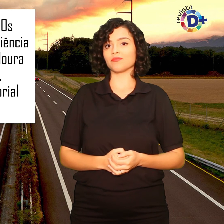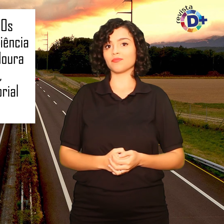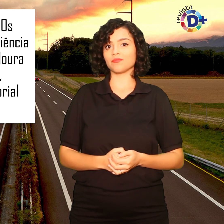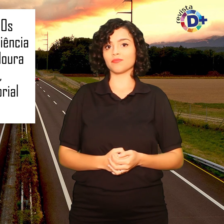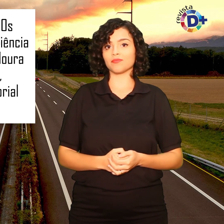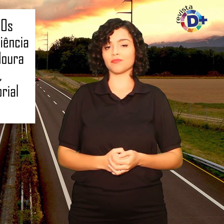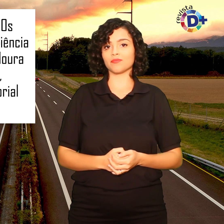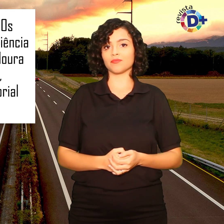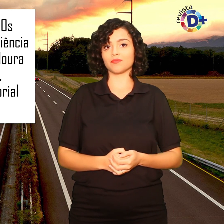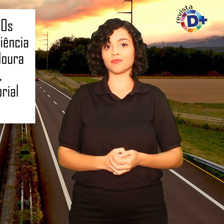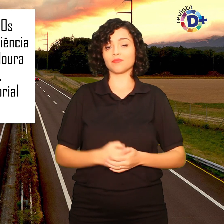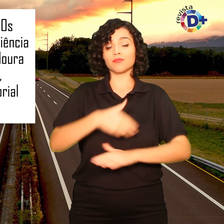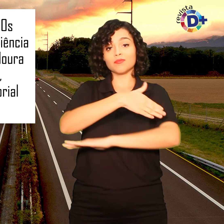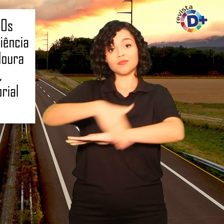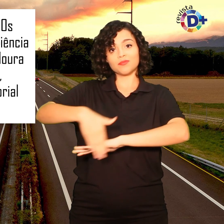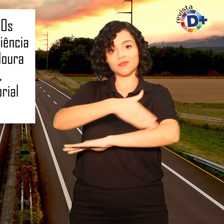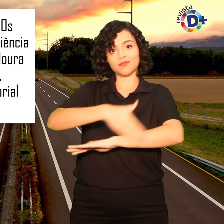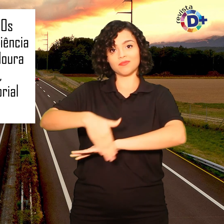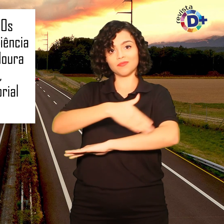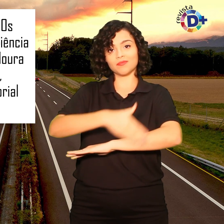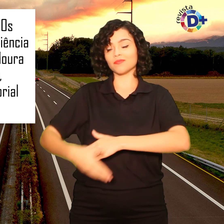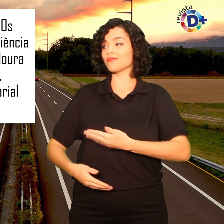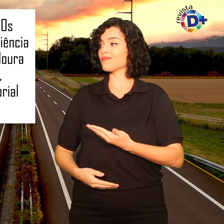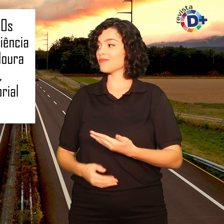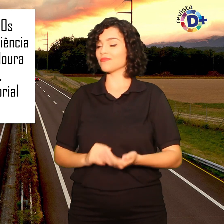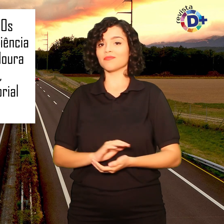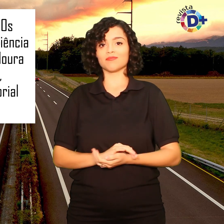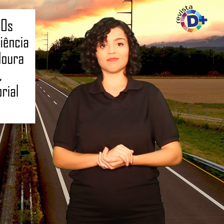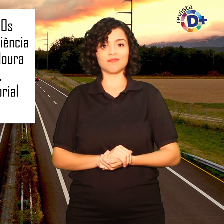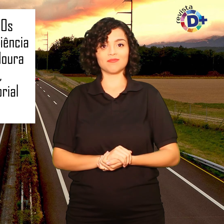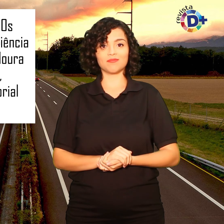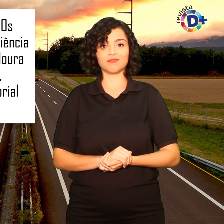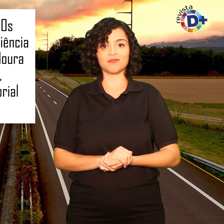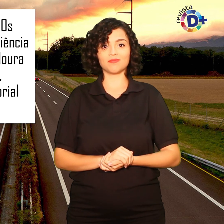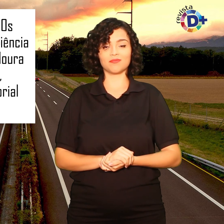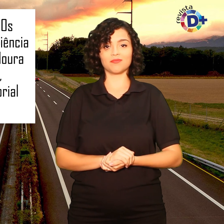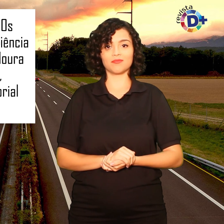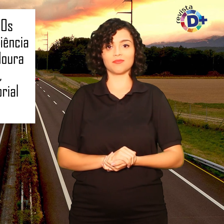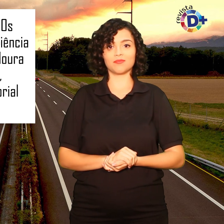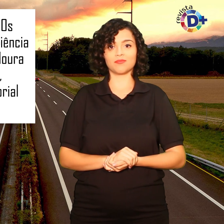deficiência endereço avenida auro soares de moura andrade 564